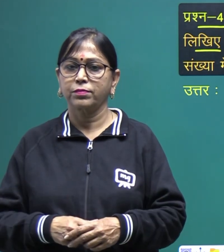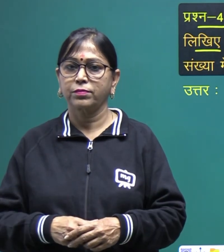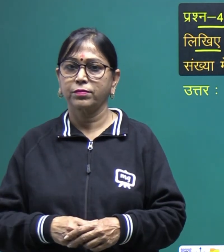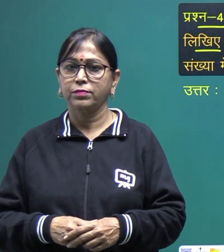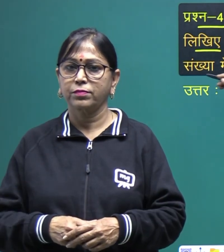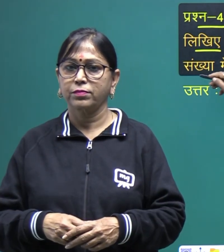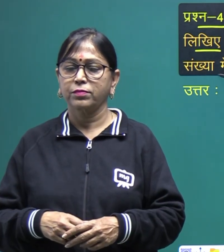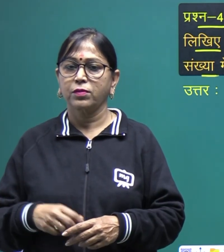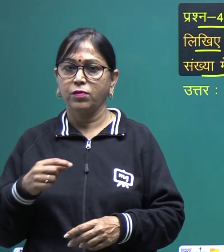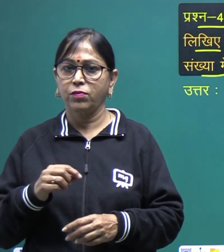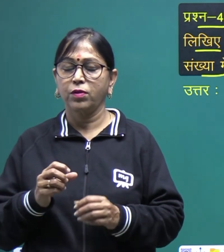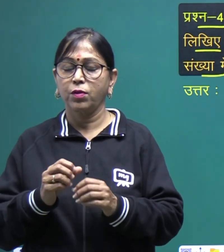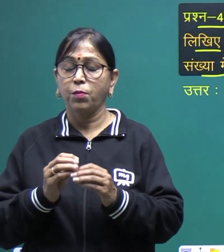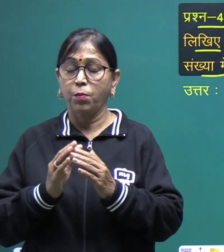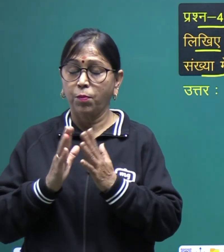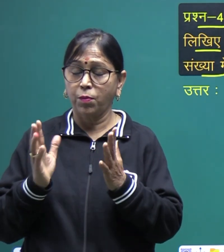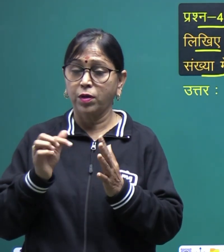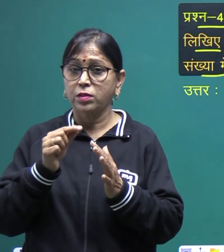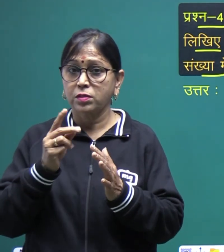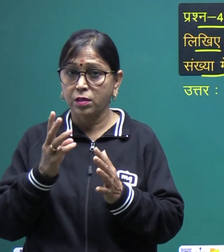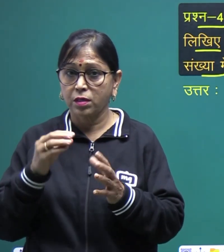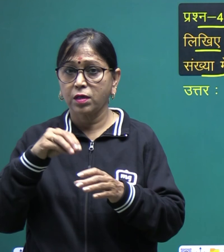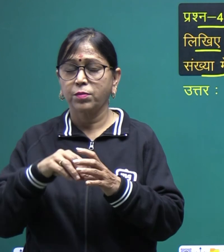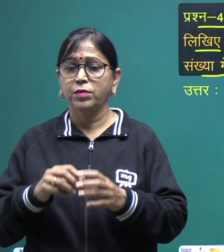वह बड़ी संख्या में